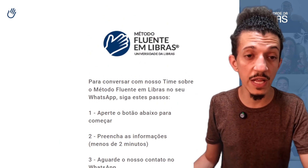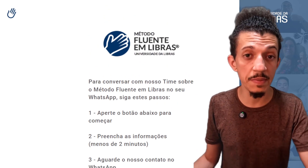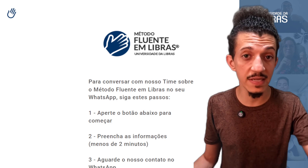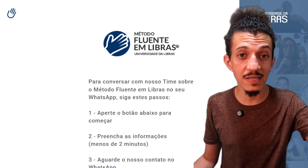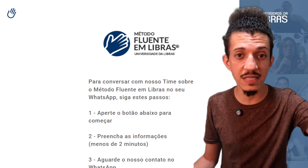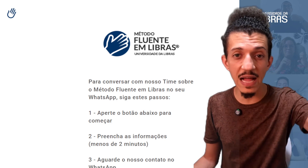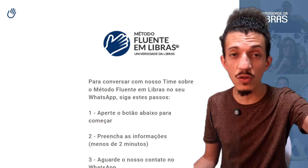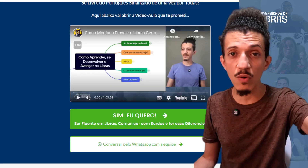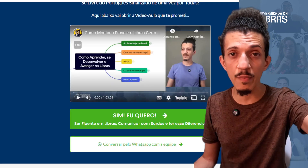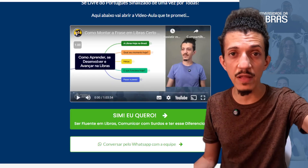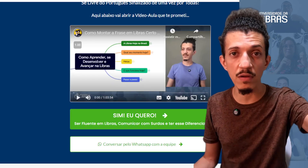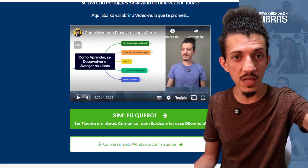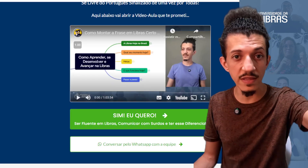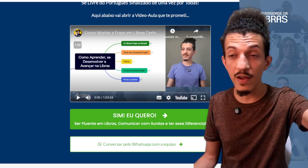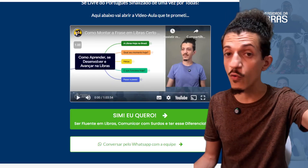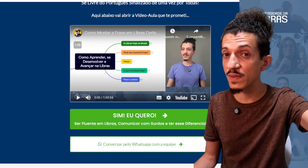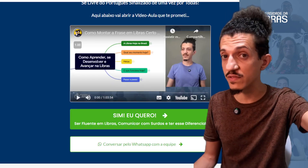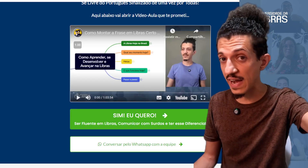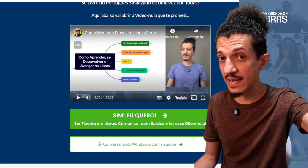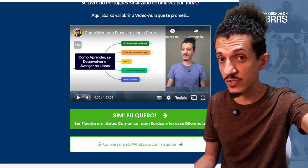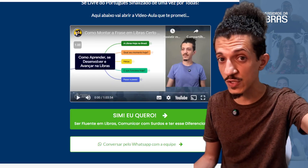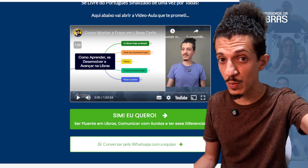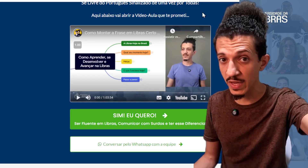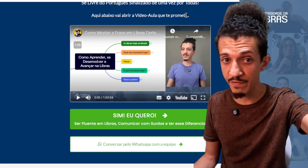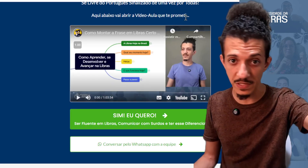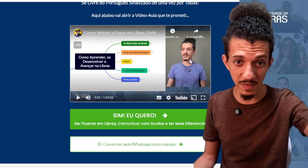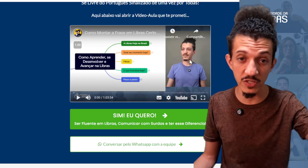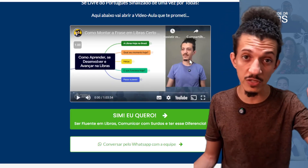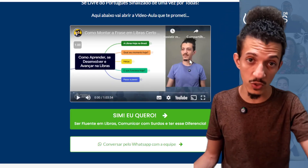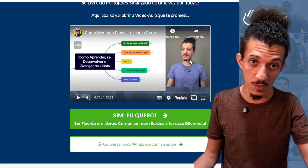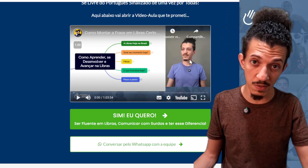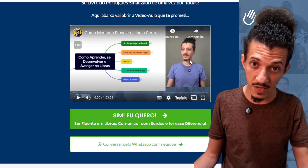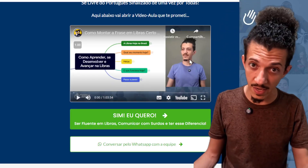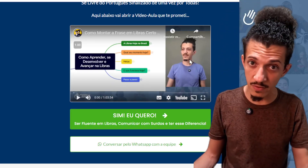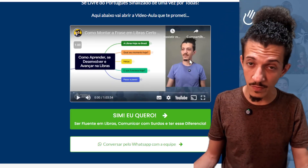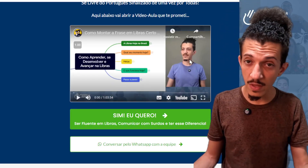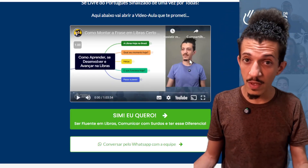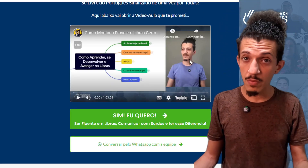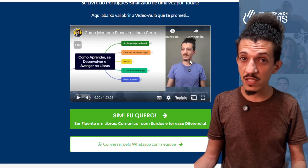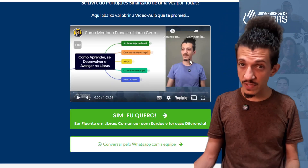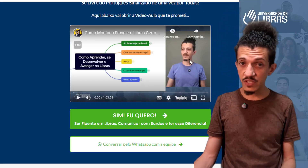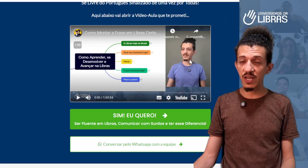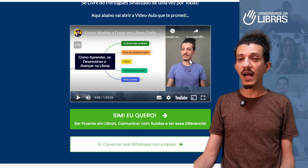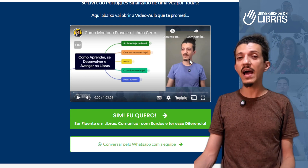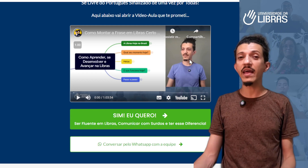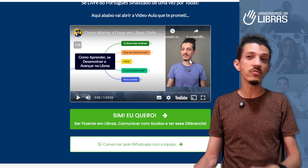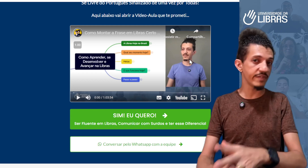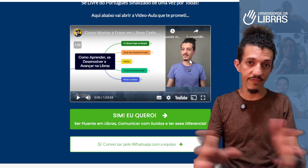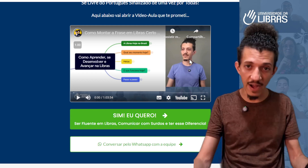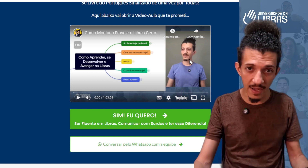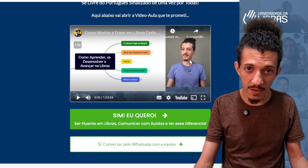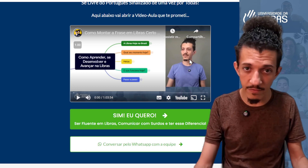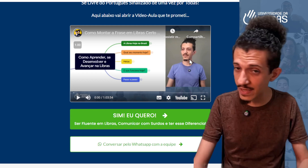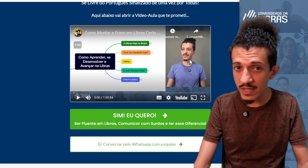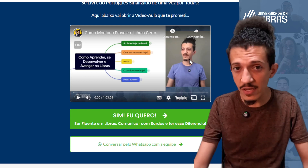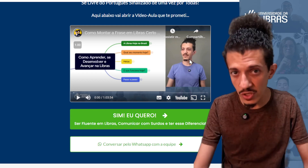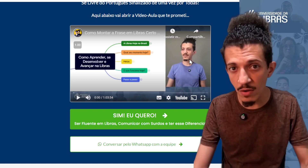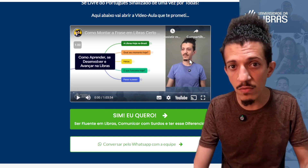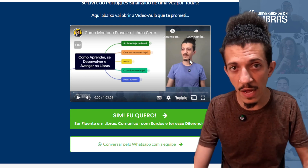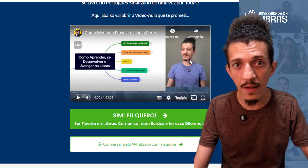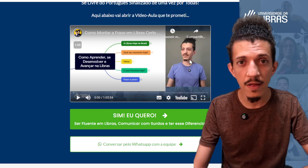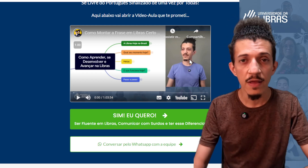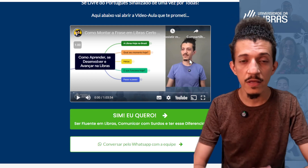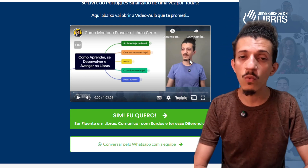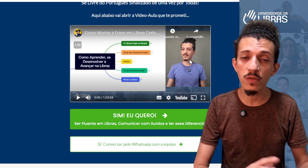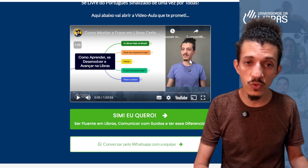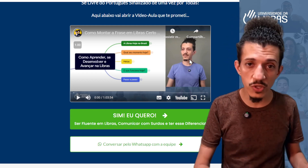Fluent em Libras. Nesse exato momento aqui tem algumas vagas disponíveis, mas eu já estou te explicando, porque se você chegar lá e não tiver vaga, fica triste não,